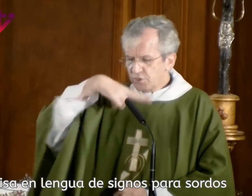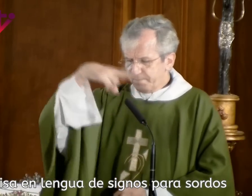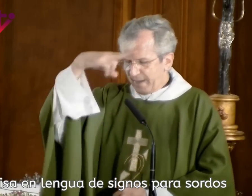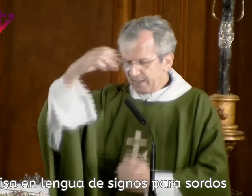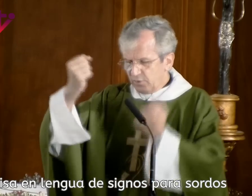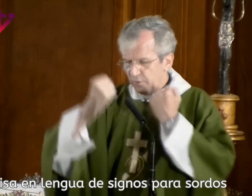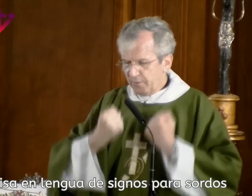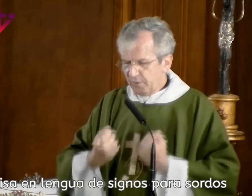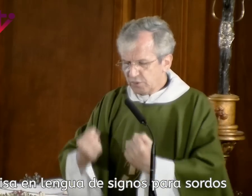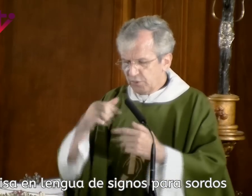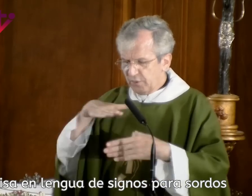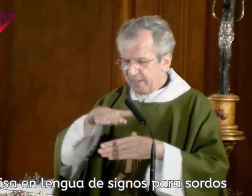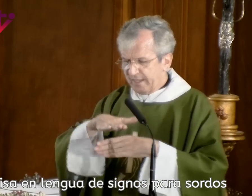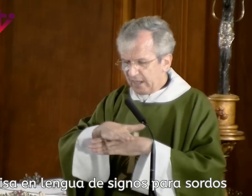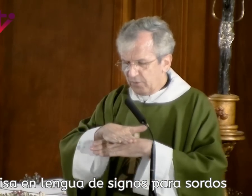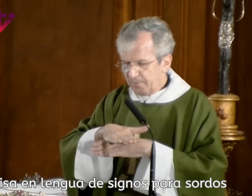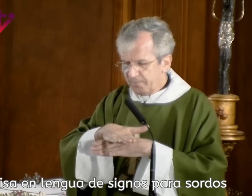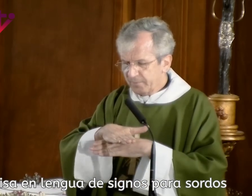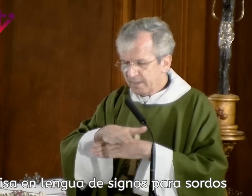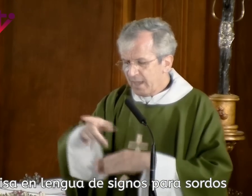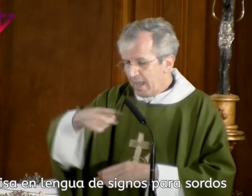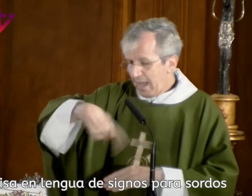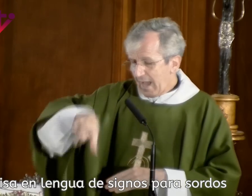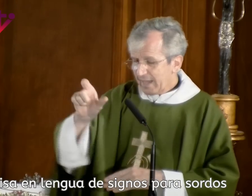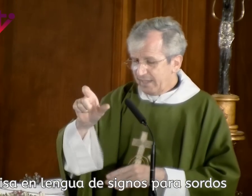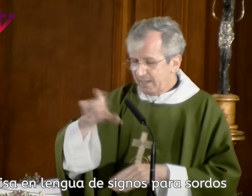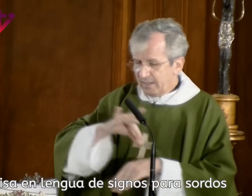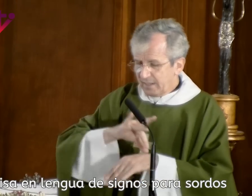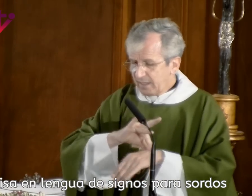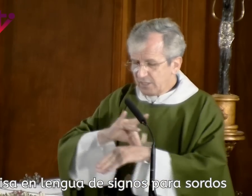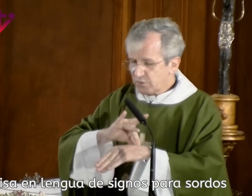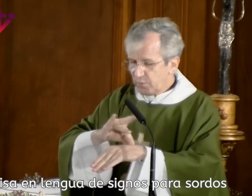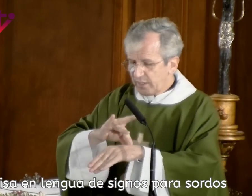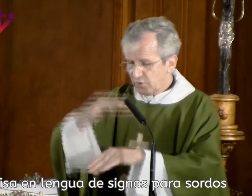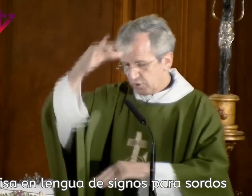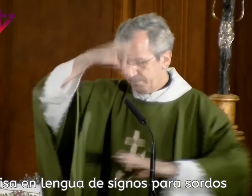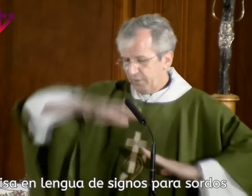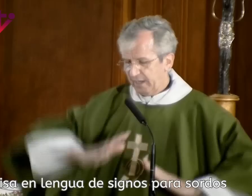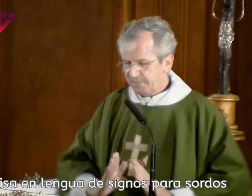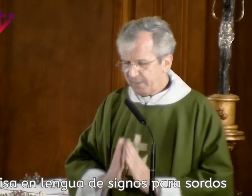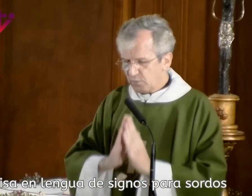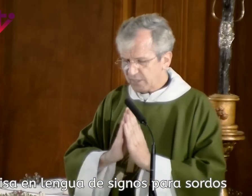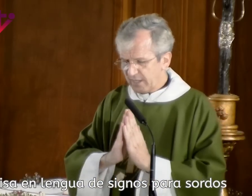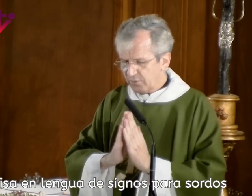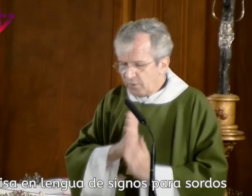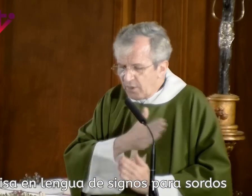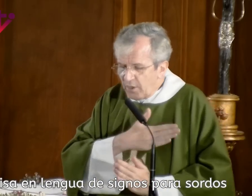Dios Padre Todopoderoso y Eterno, a quien, instruidos por el Espíritu Santo,